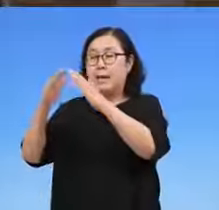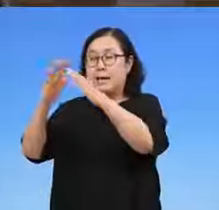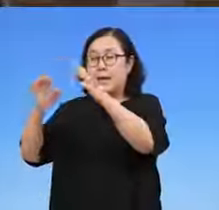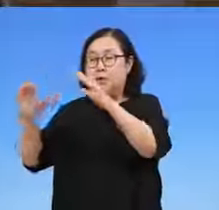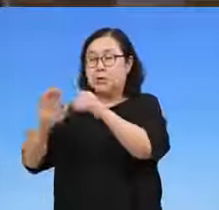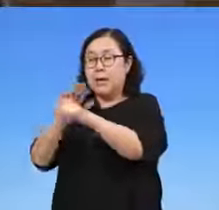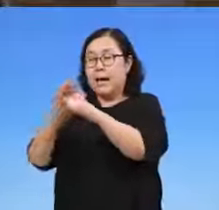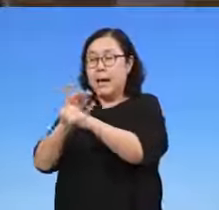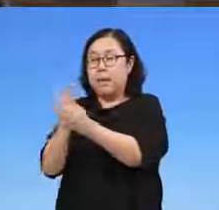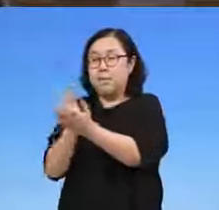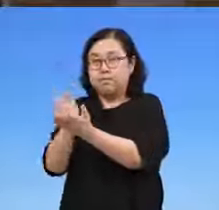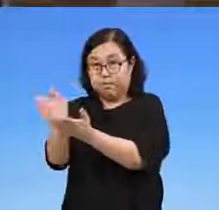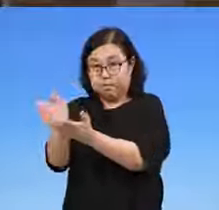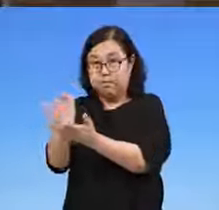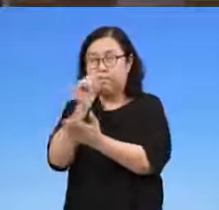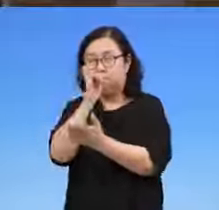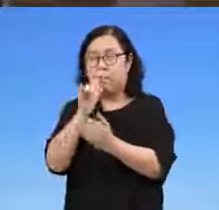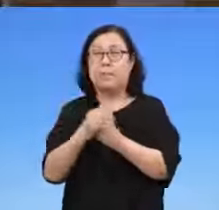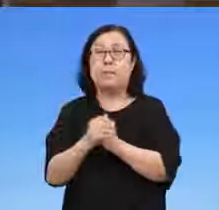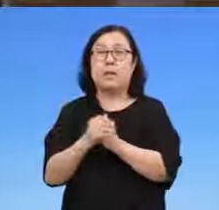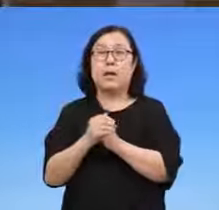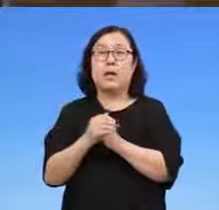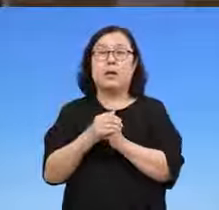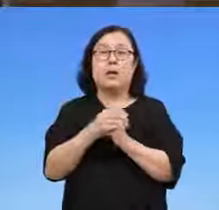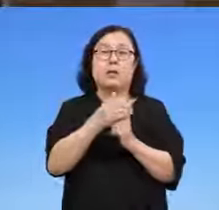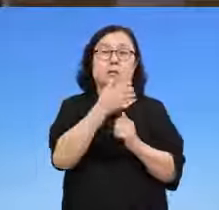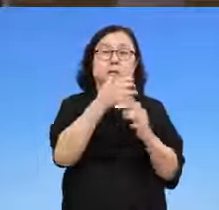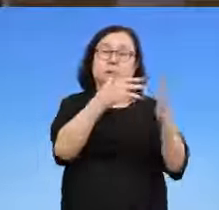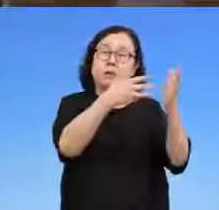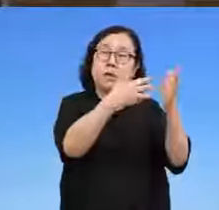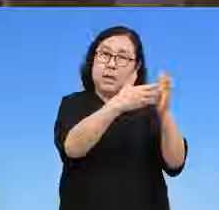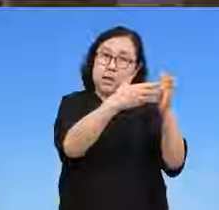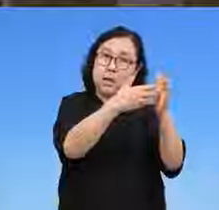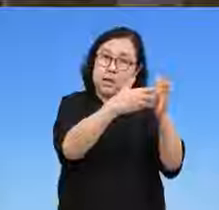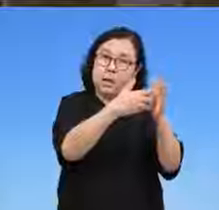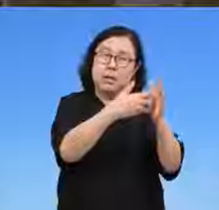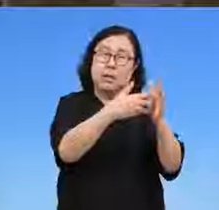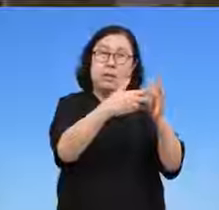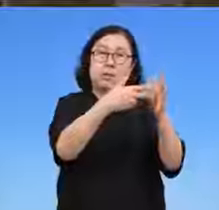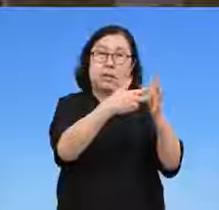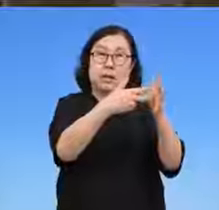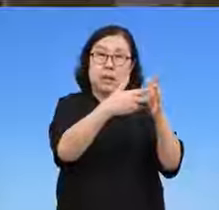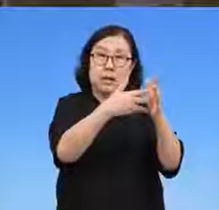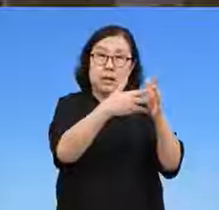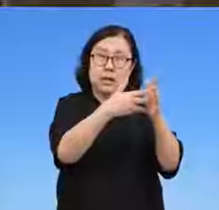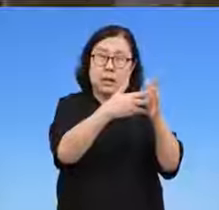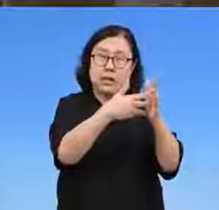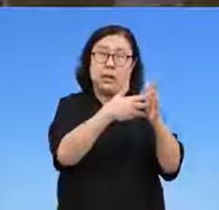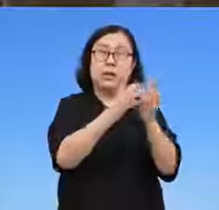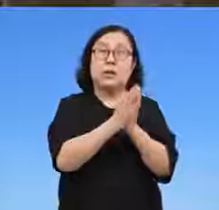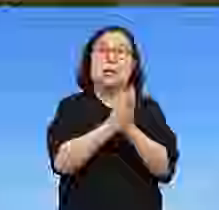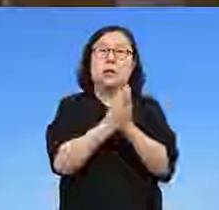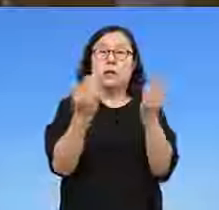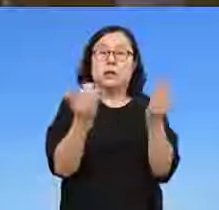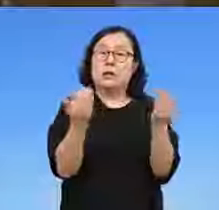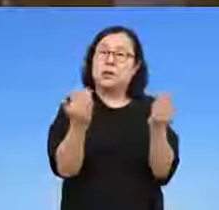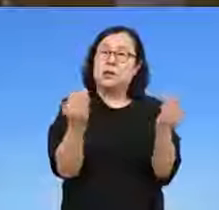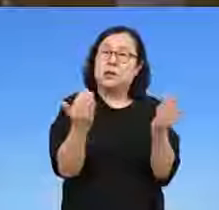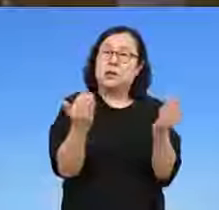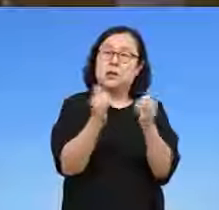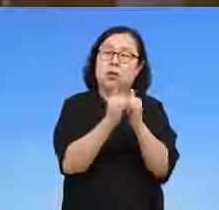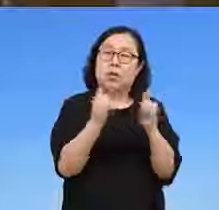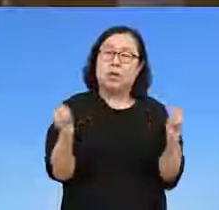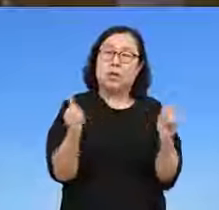있습니다. 지금 복지재단은 뭐 직원이 한 200 몇십 명 정도 되고 또 막 수많은 분들이